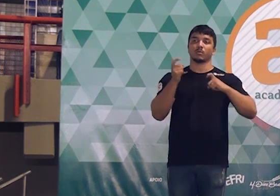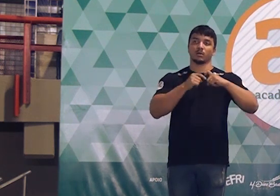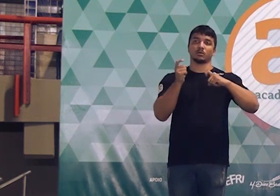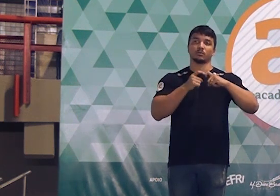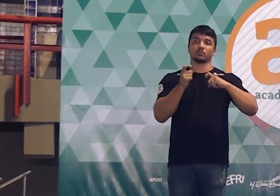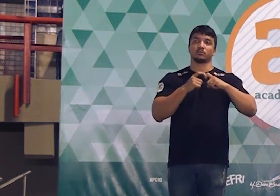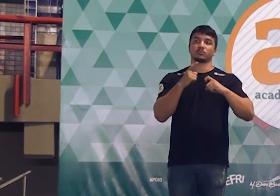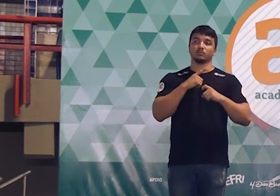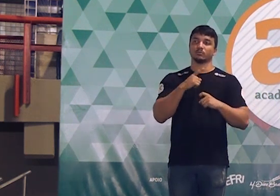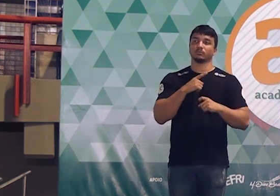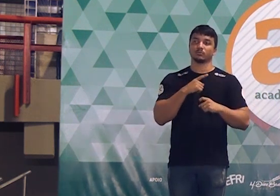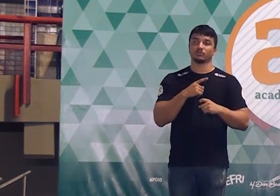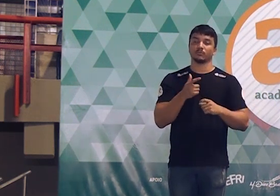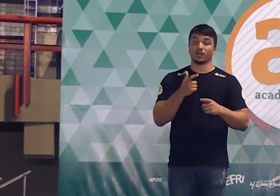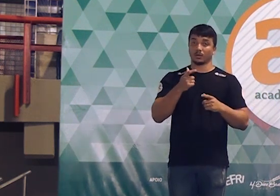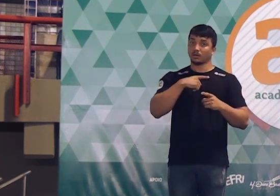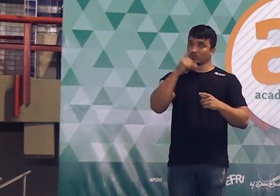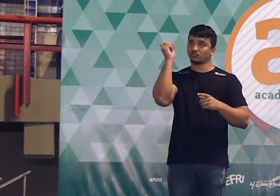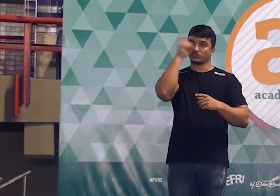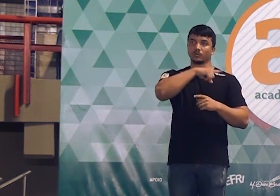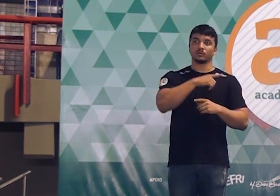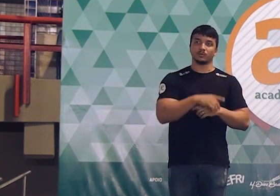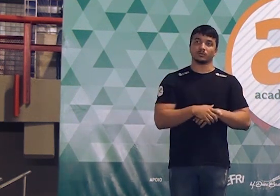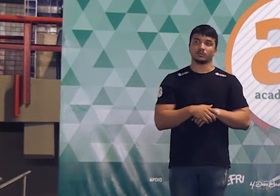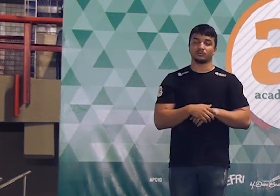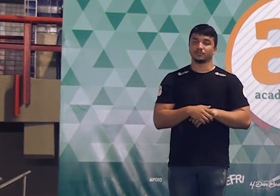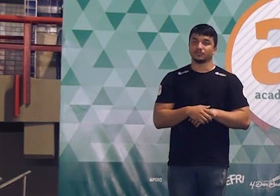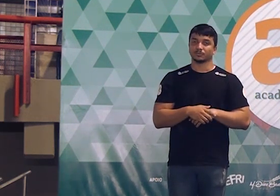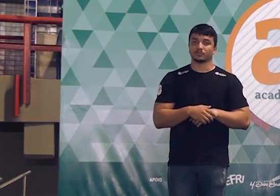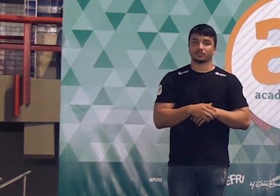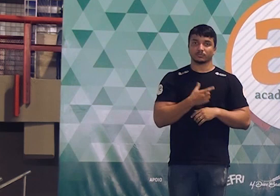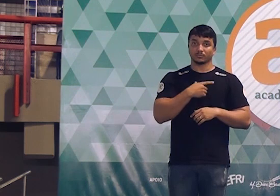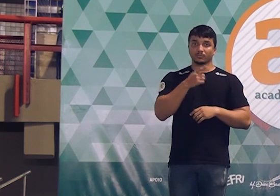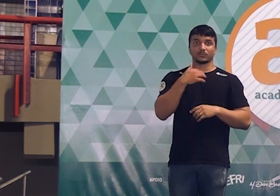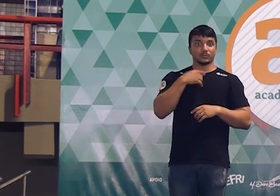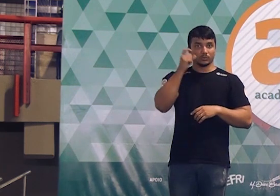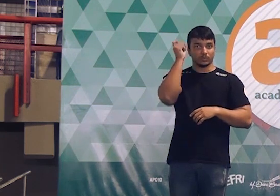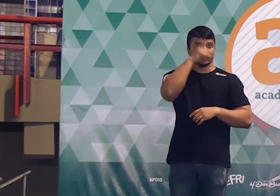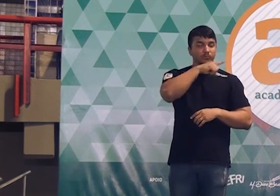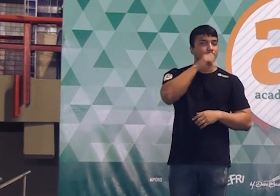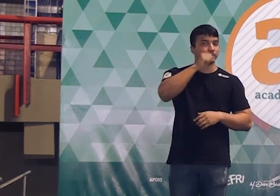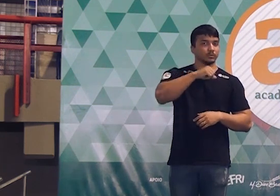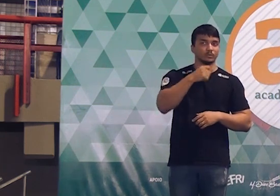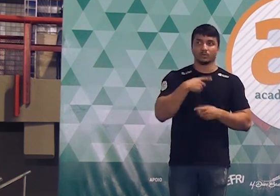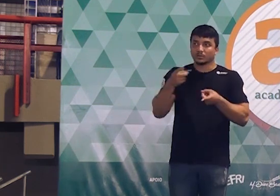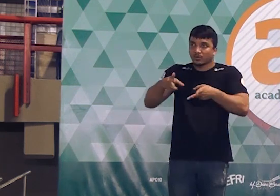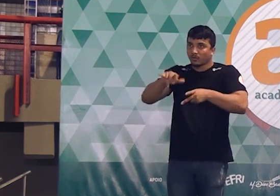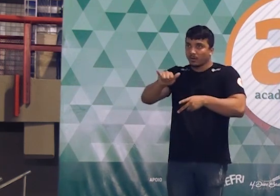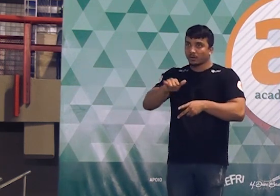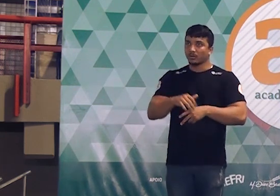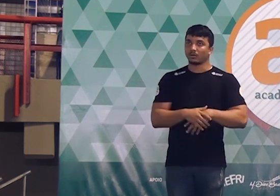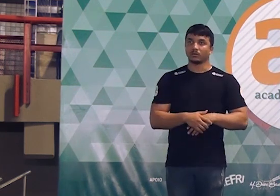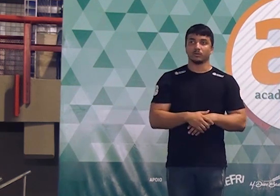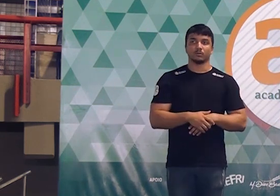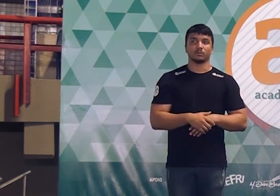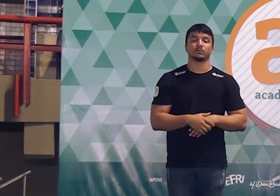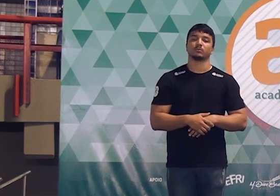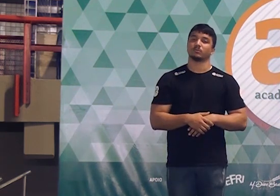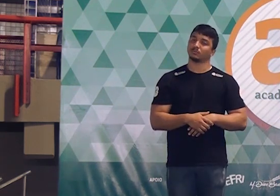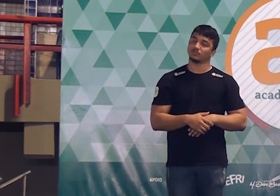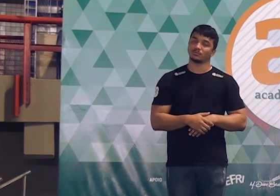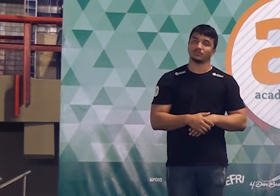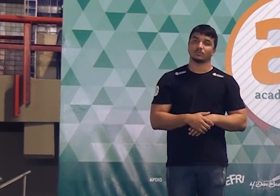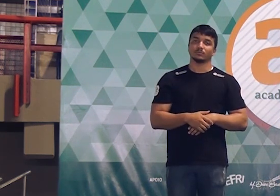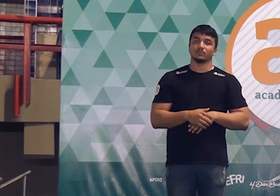aqui? Beleza. É difícil, né, medicina? Bastante, não é? Vão desistir? Vão não,